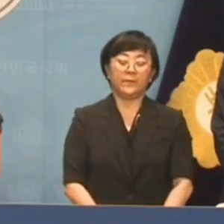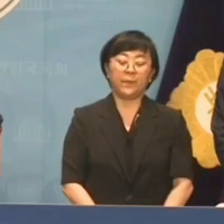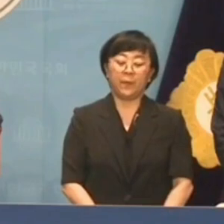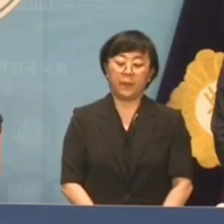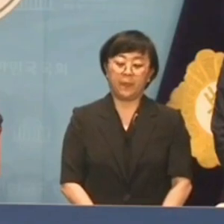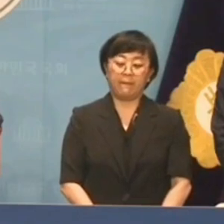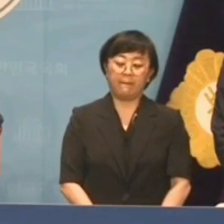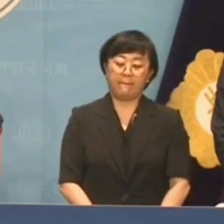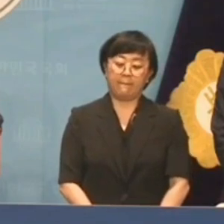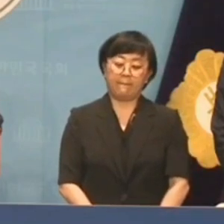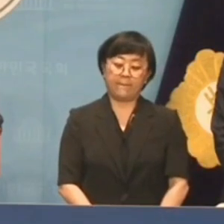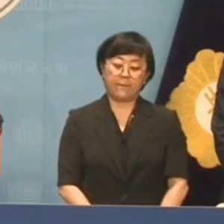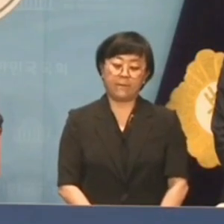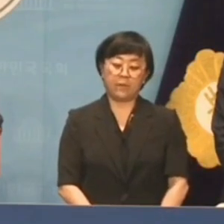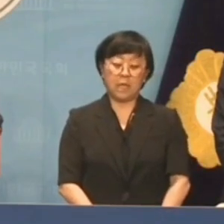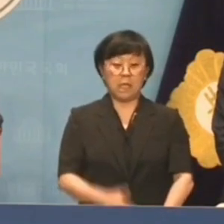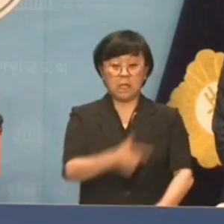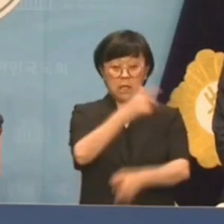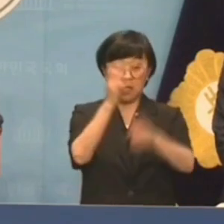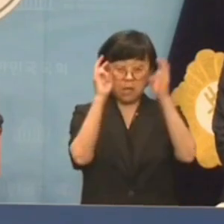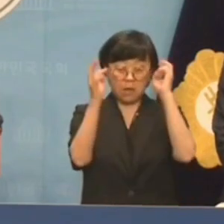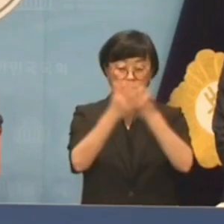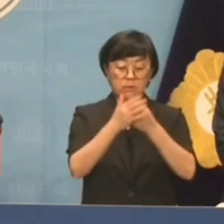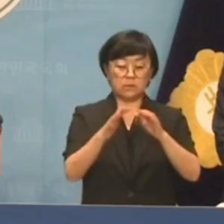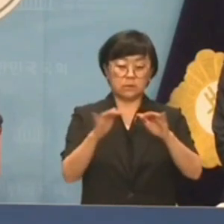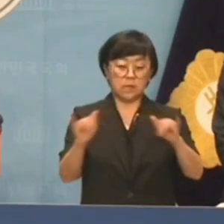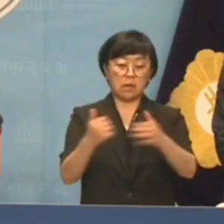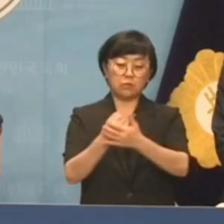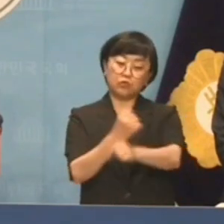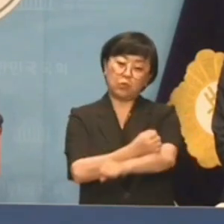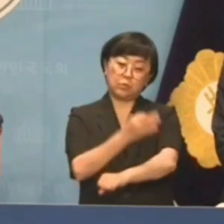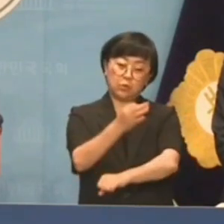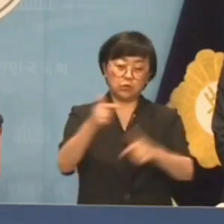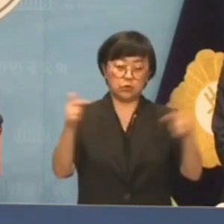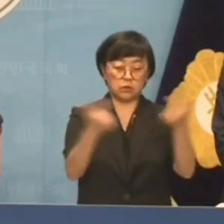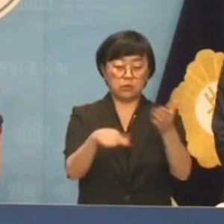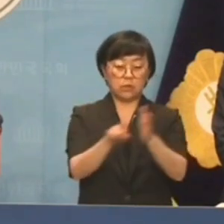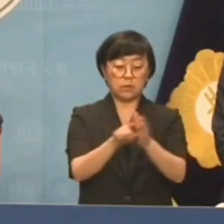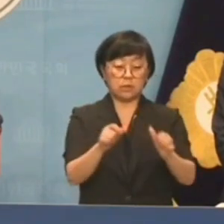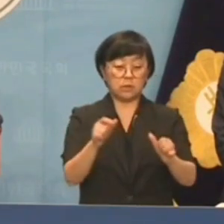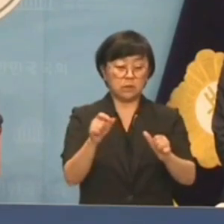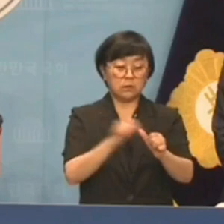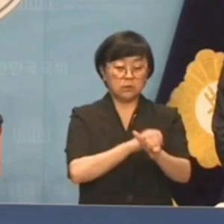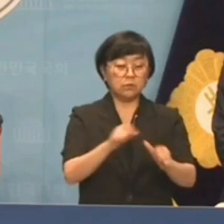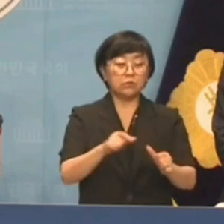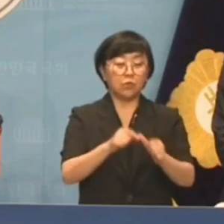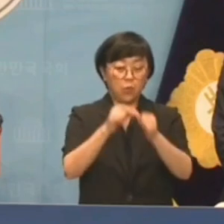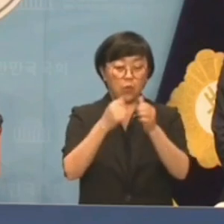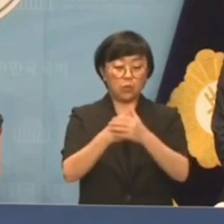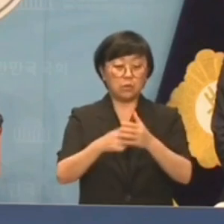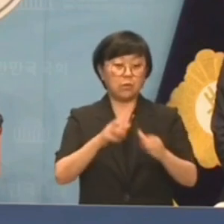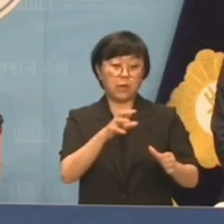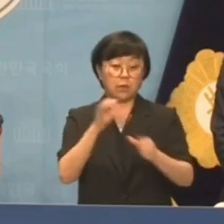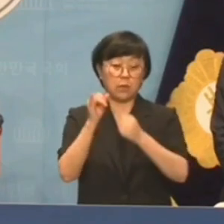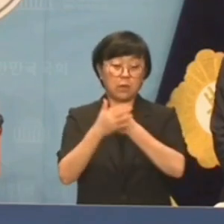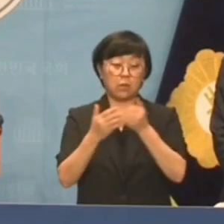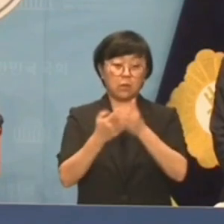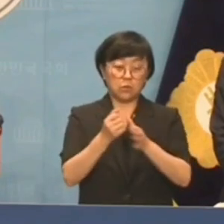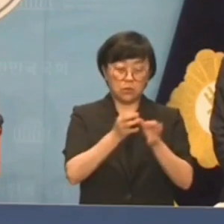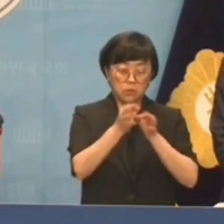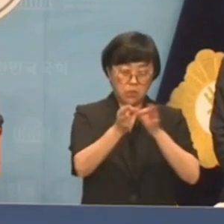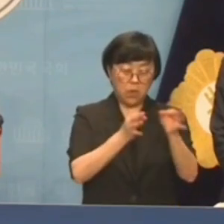현실입니다. 더구나 대기업들은 인건비를 줄이기 위해 주로 특수고용을 적극 활용해왔고 소규모의